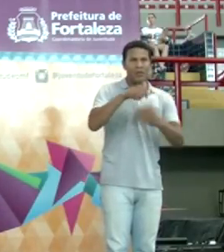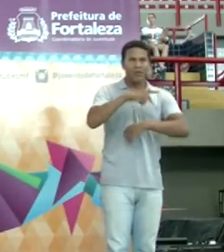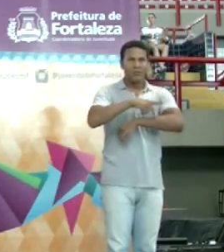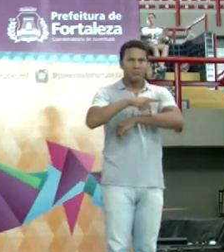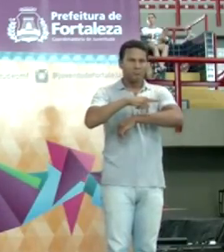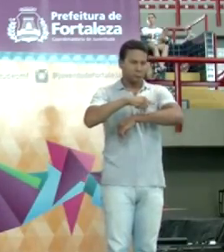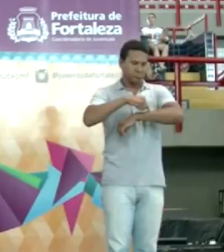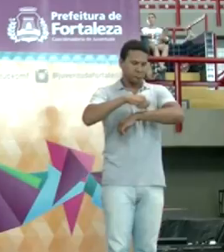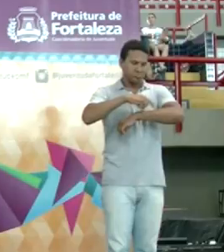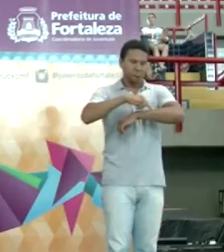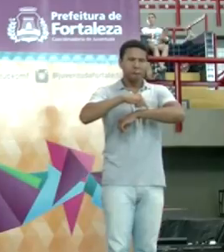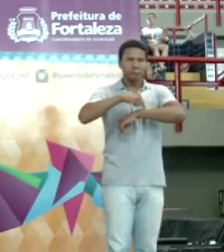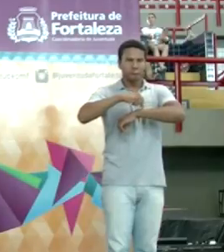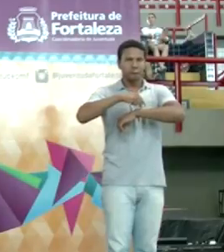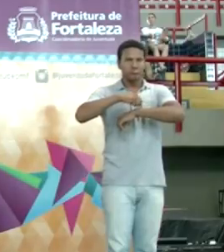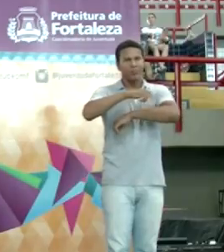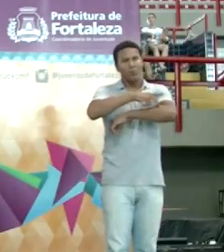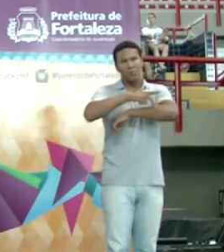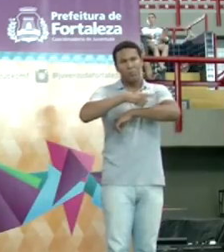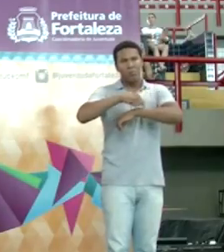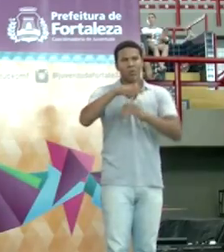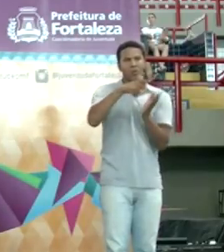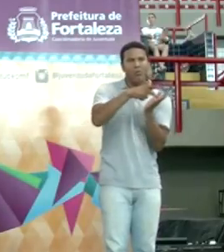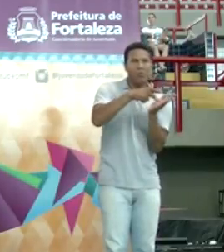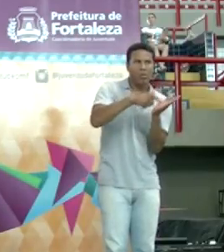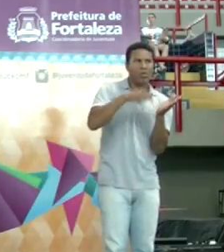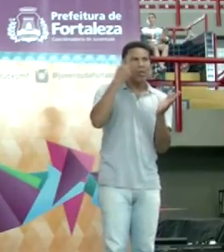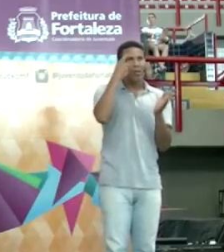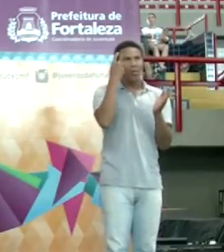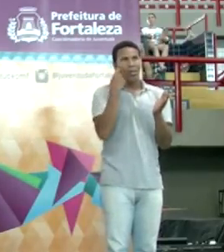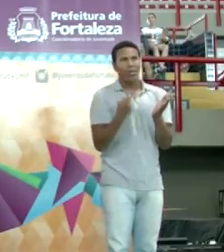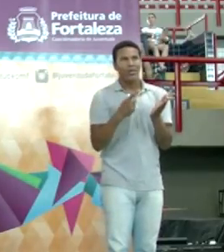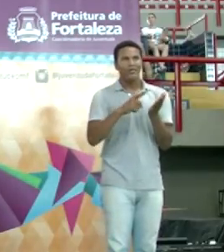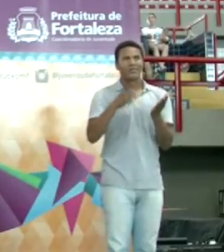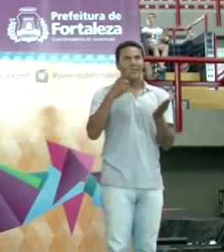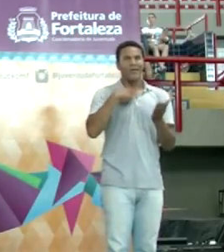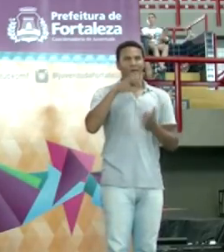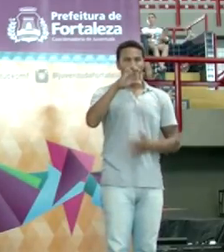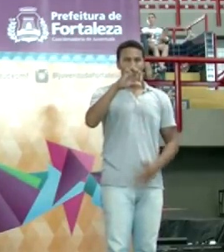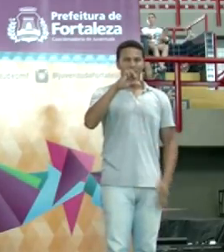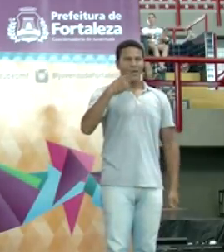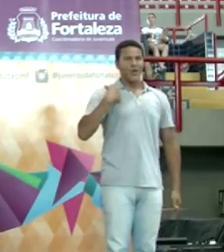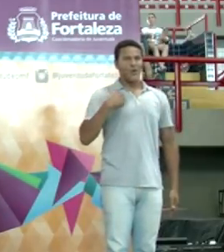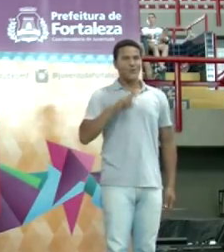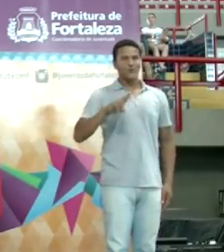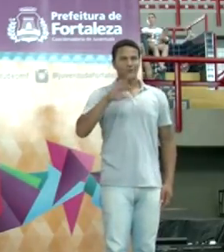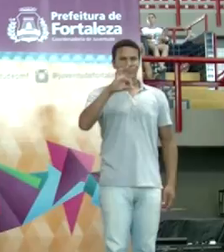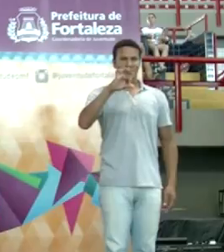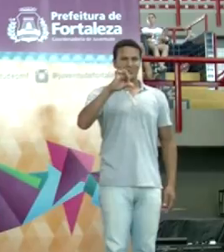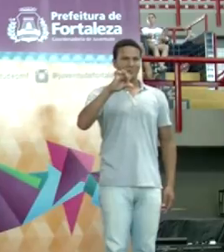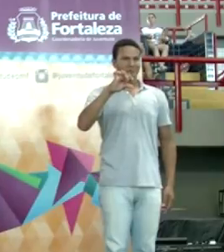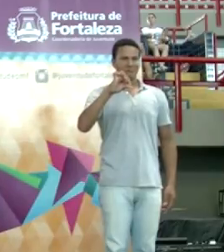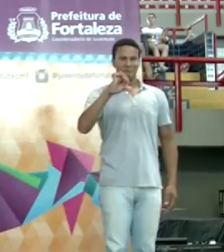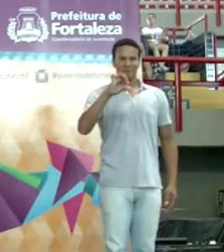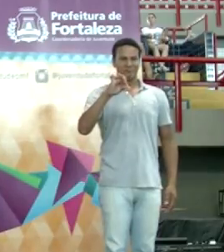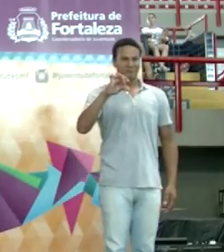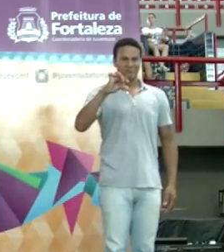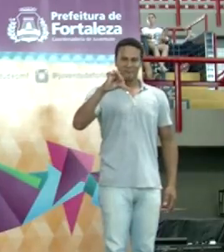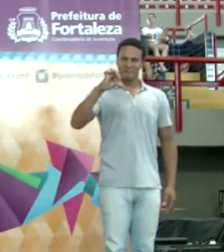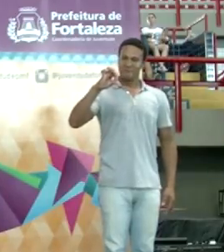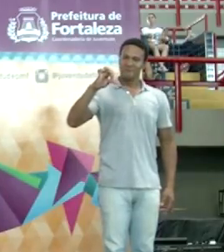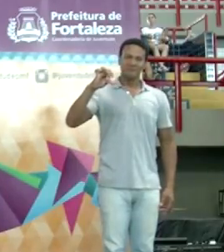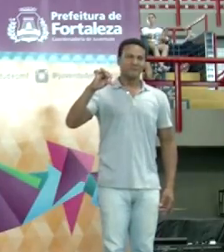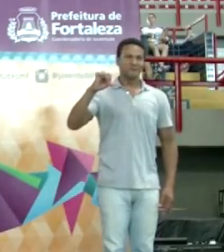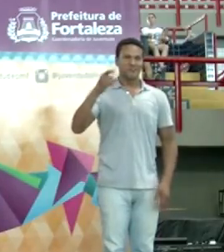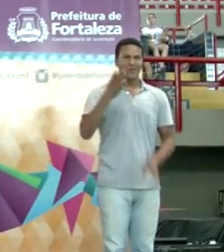é arrastado, a força de atrito é contra o movimento. Eu estou andando, a força de atrito é